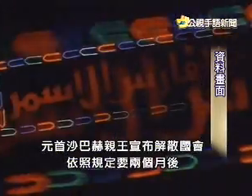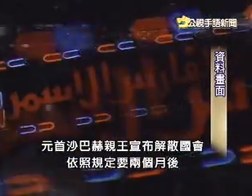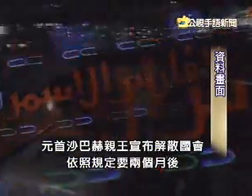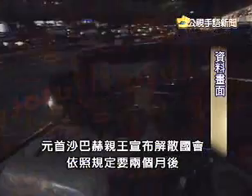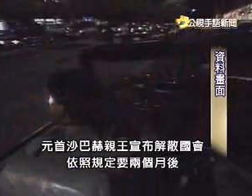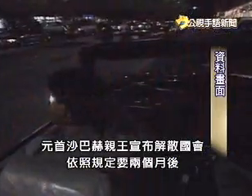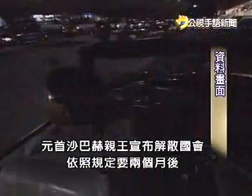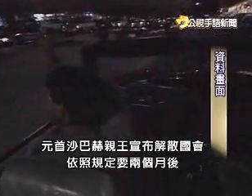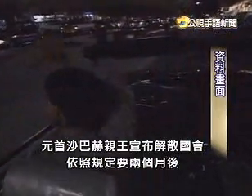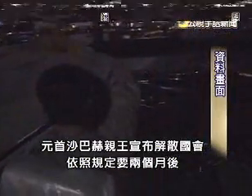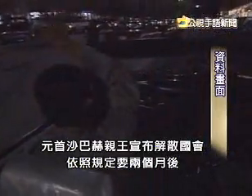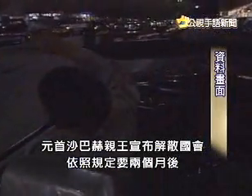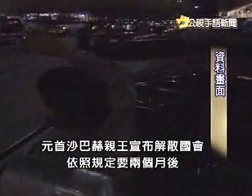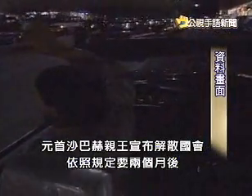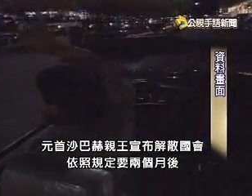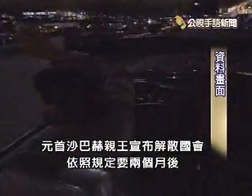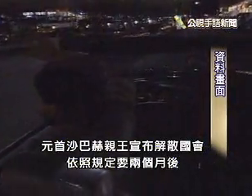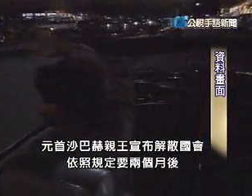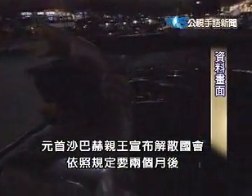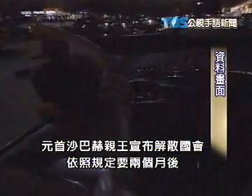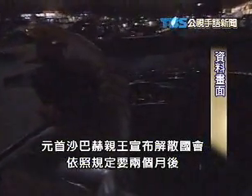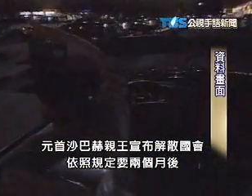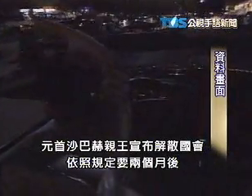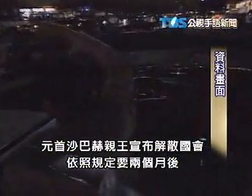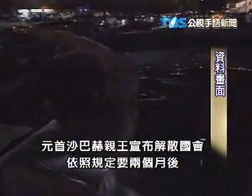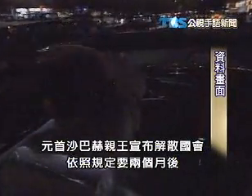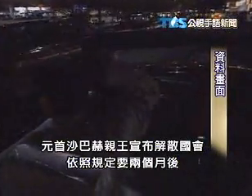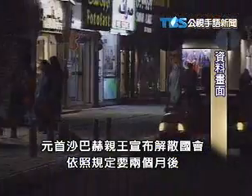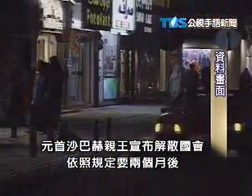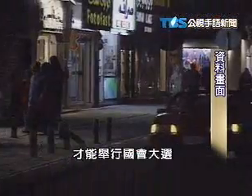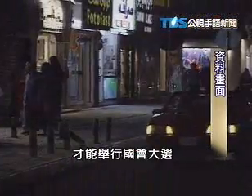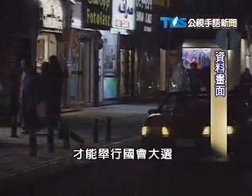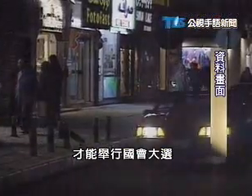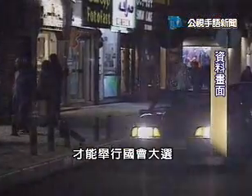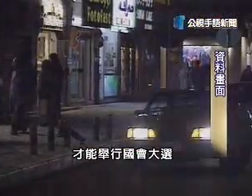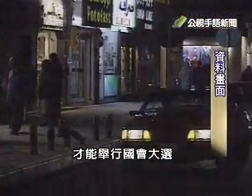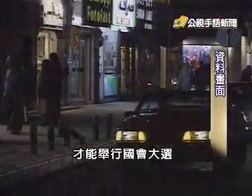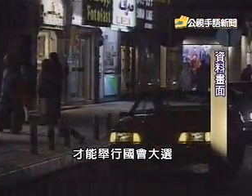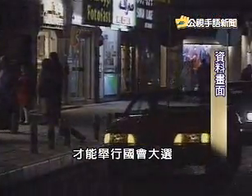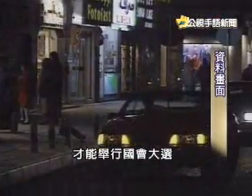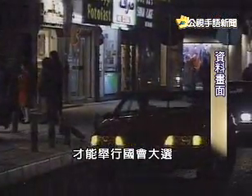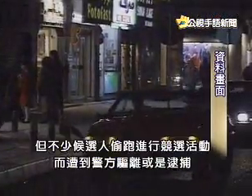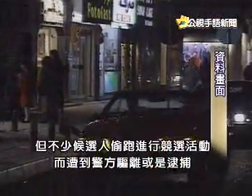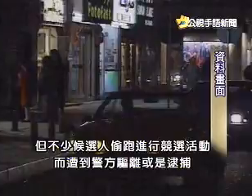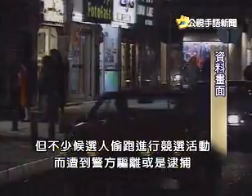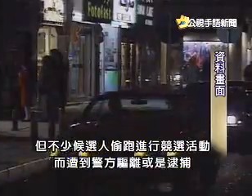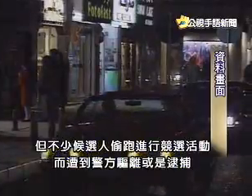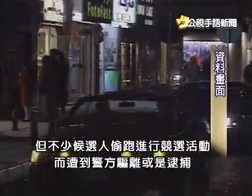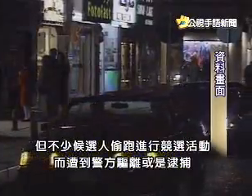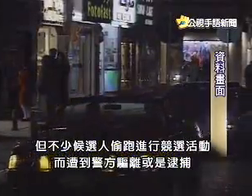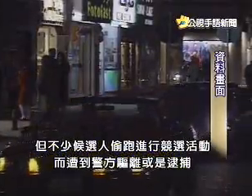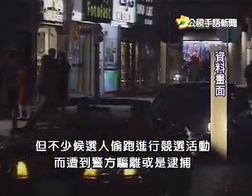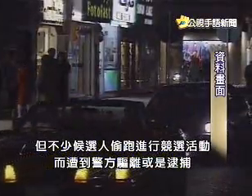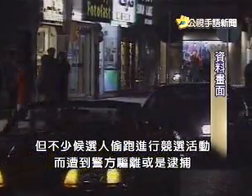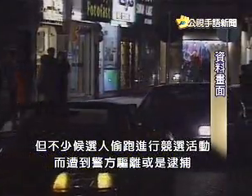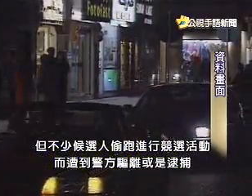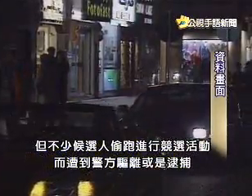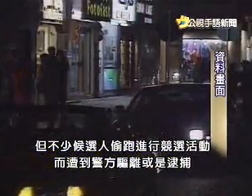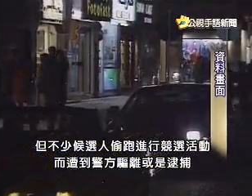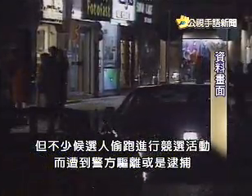沙巴赫亲王宣布解散国会，依照规定要两个月后才能够举行国会大选，但不少候选人偷跑进行竞选活动而